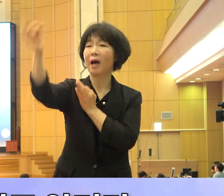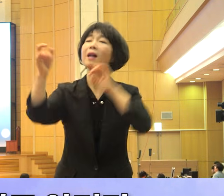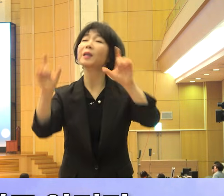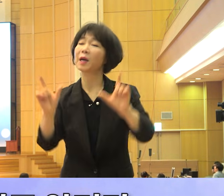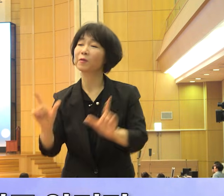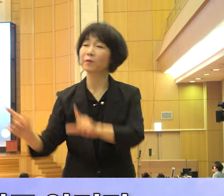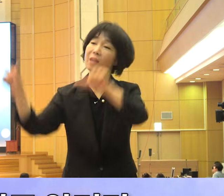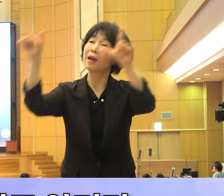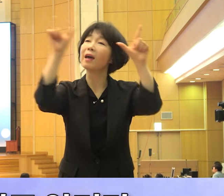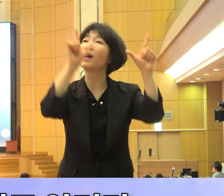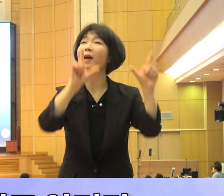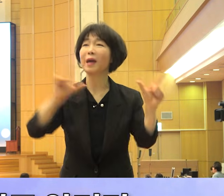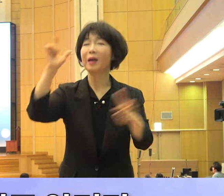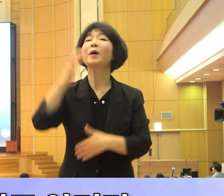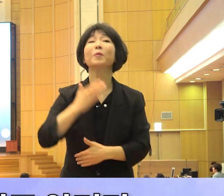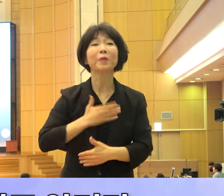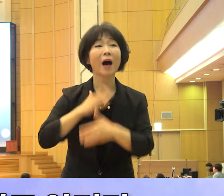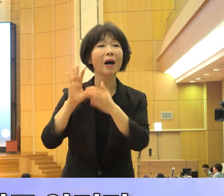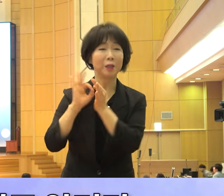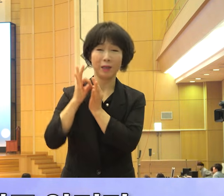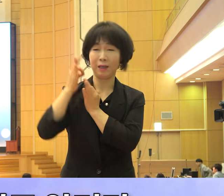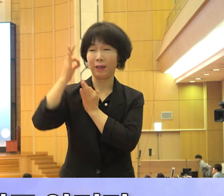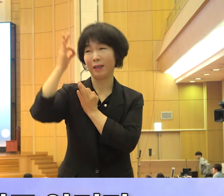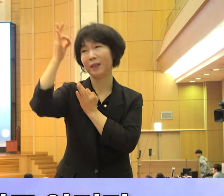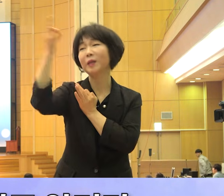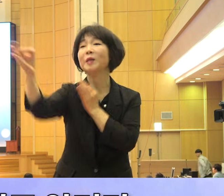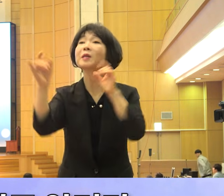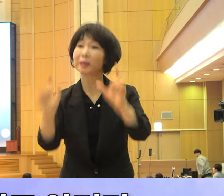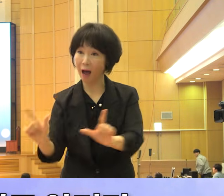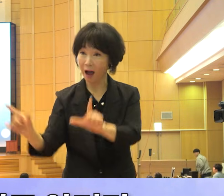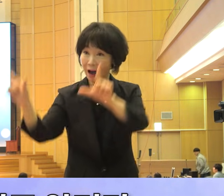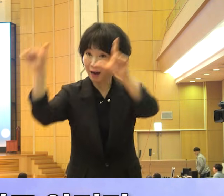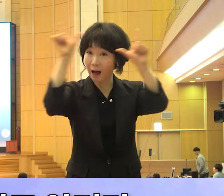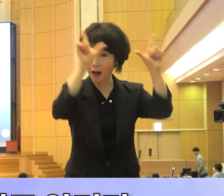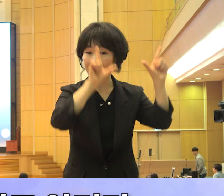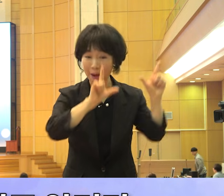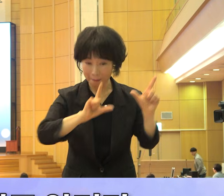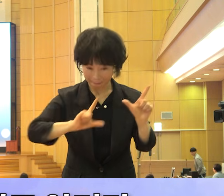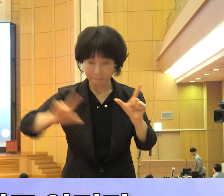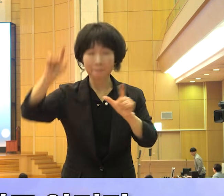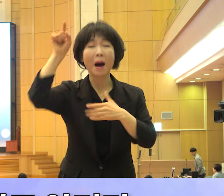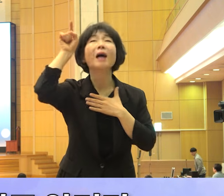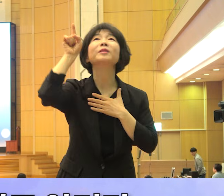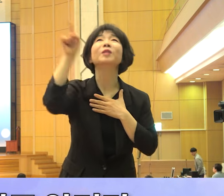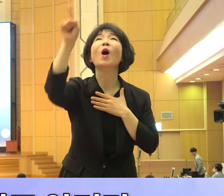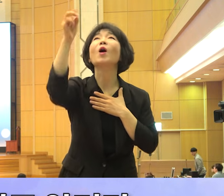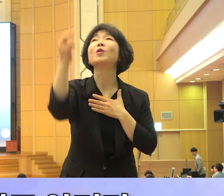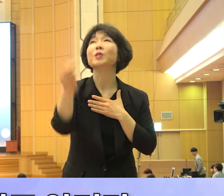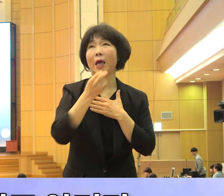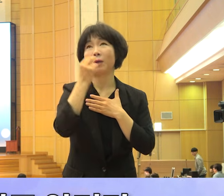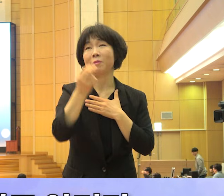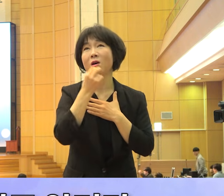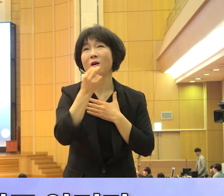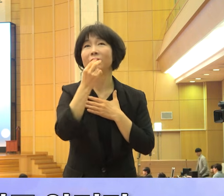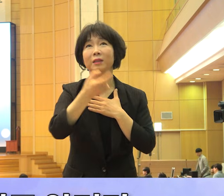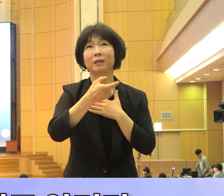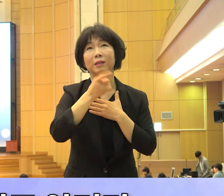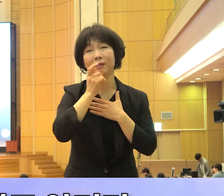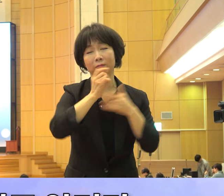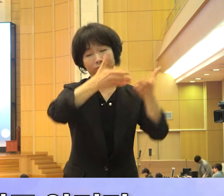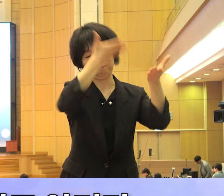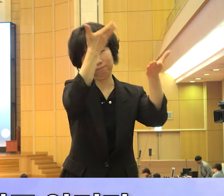길이 살겠네. 나 길이 살겠네. 저